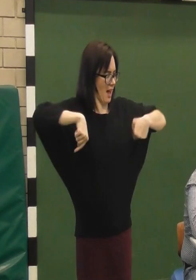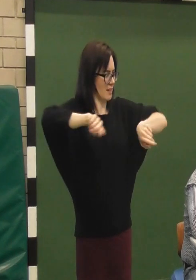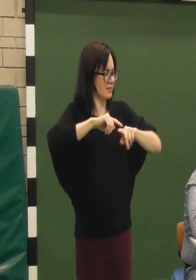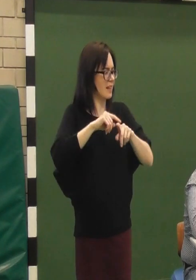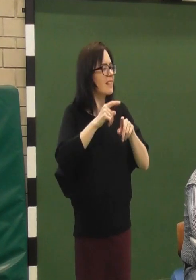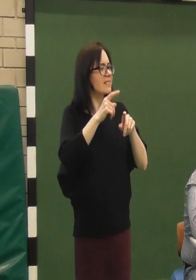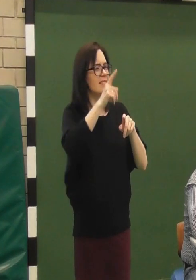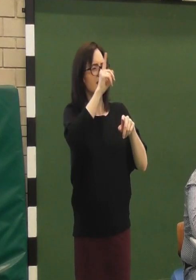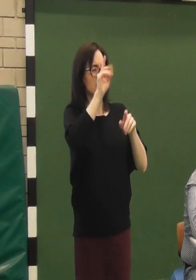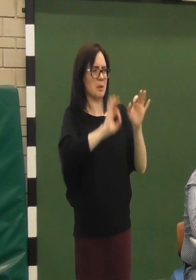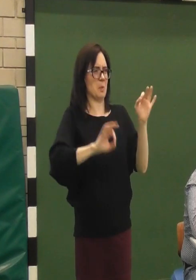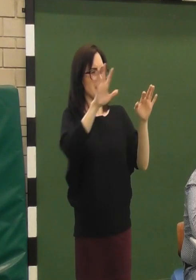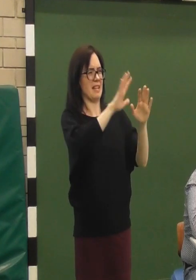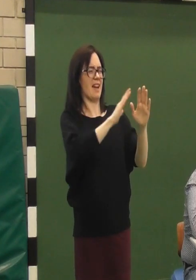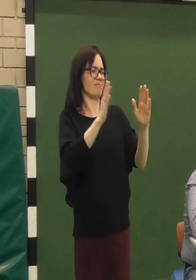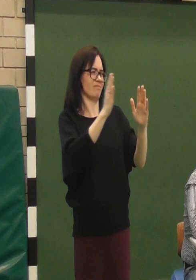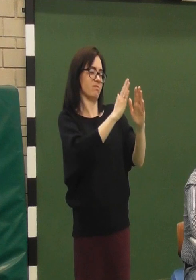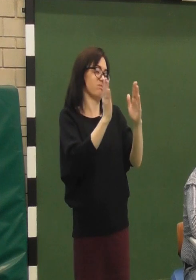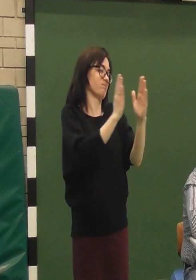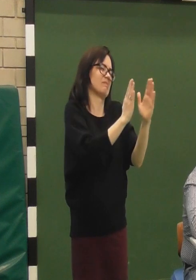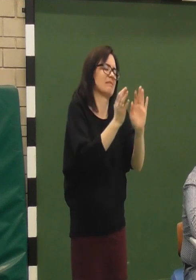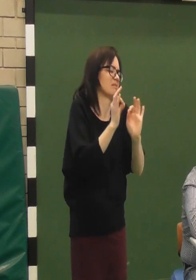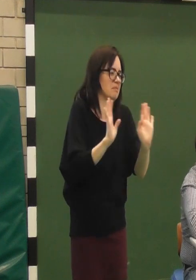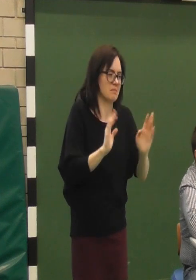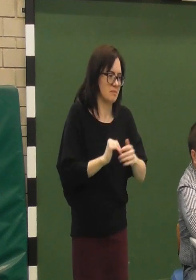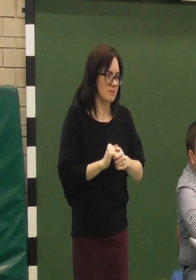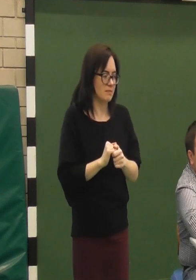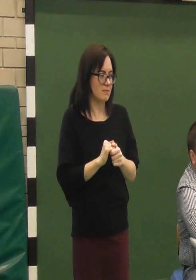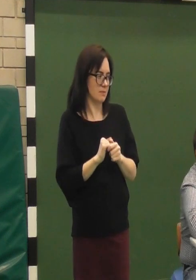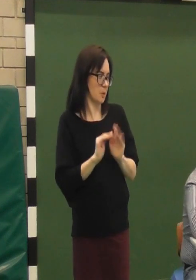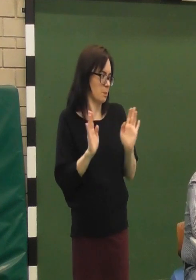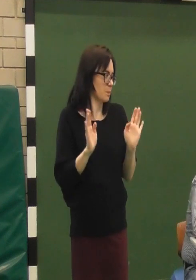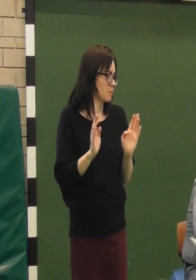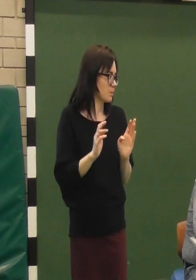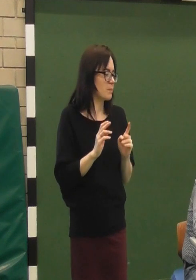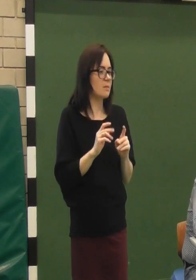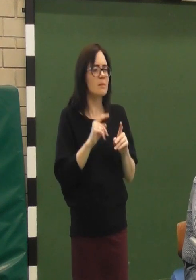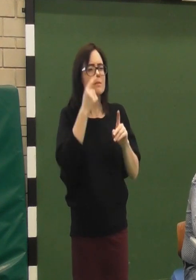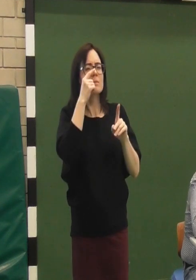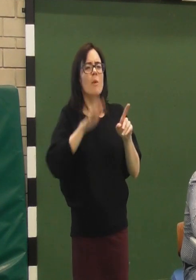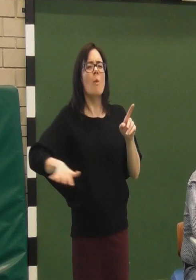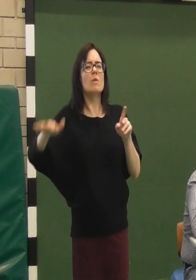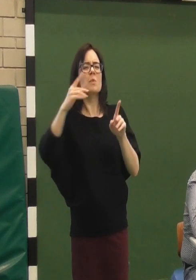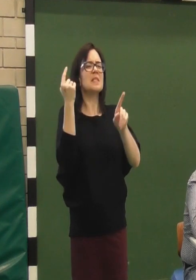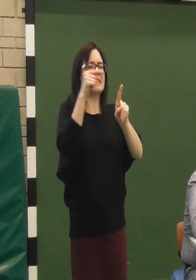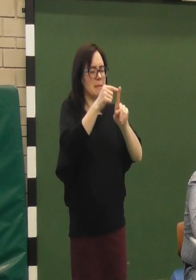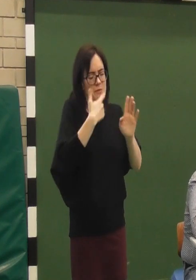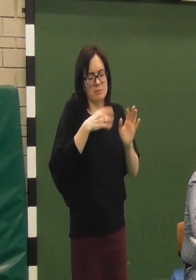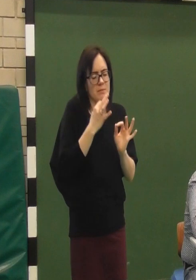jó volt, nem tudom miért, mi volt a céljuk az oroszoknak. Szóval bennünket tulajdonképpen